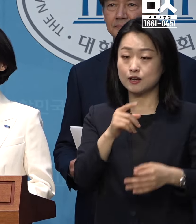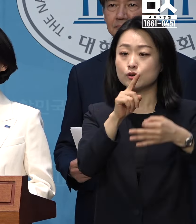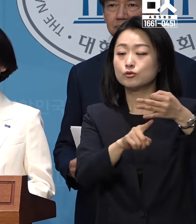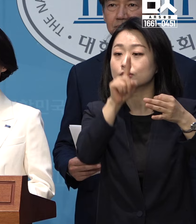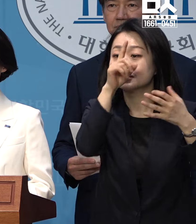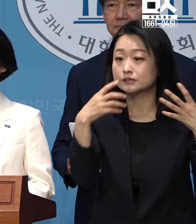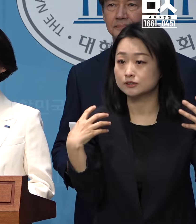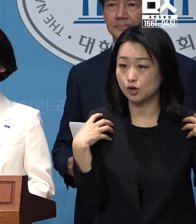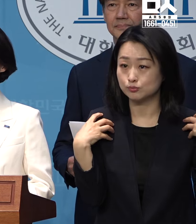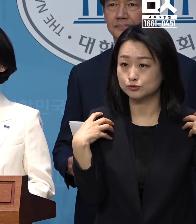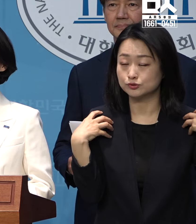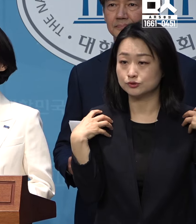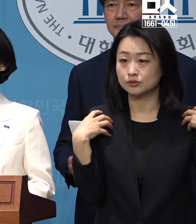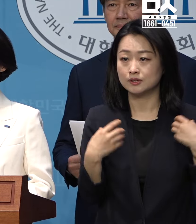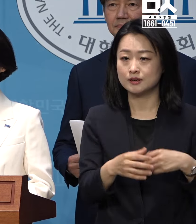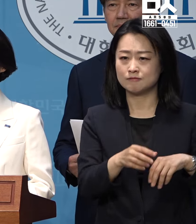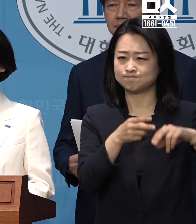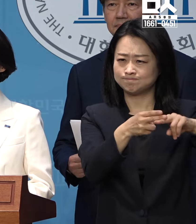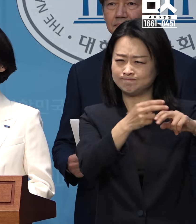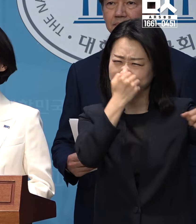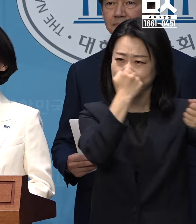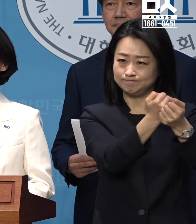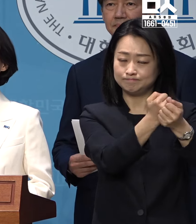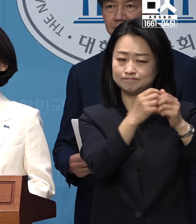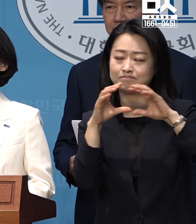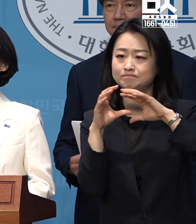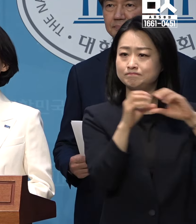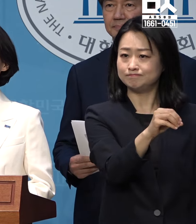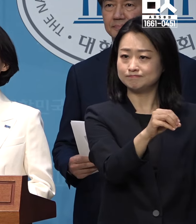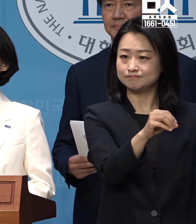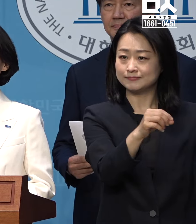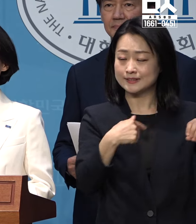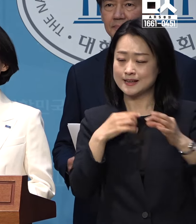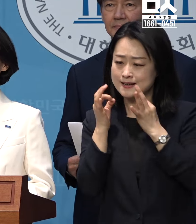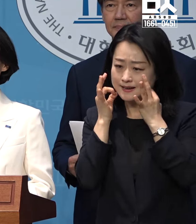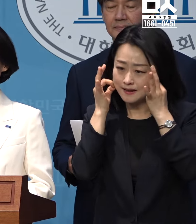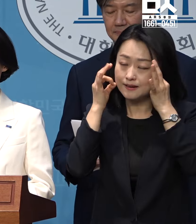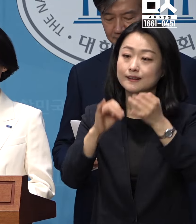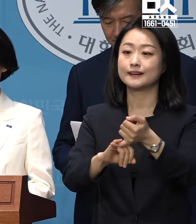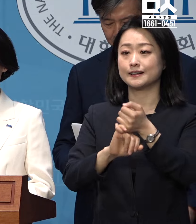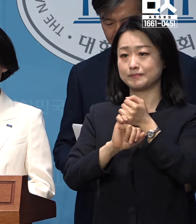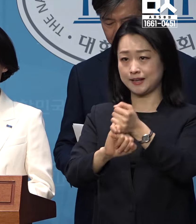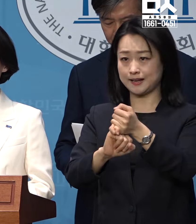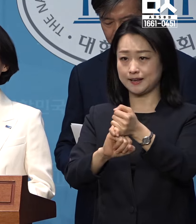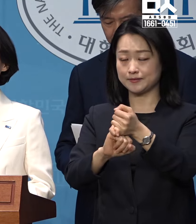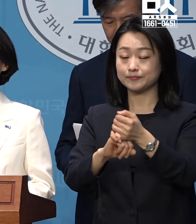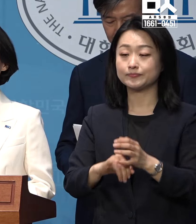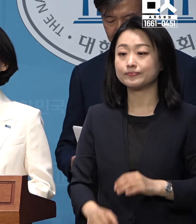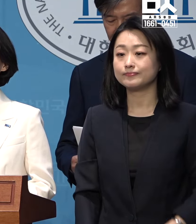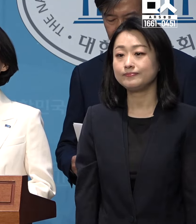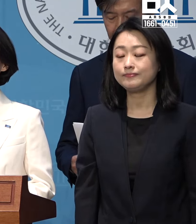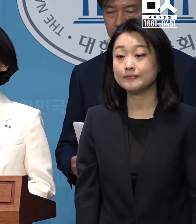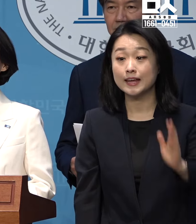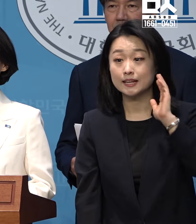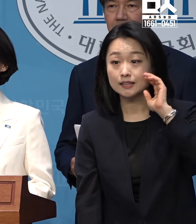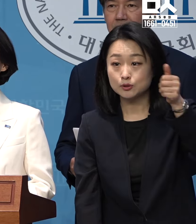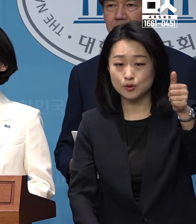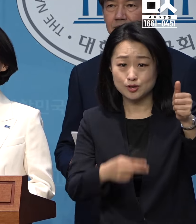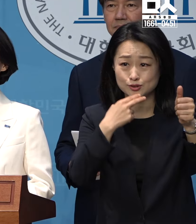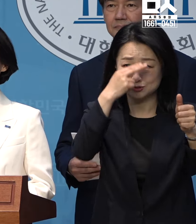윤석열 정권의 역주행 폭주를 멈춰 세우는 데 사력을 다하겠습니다. 대통령의